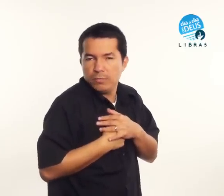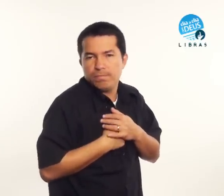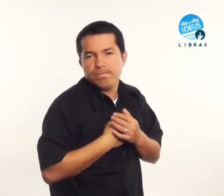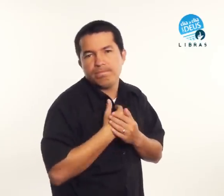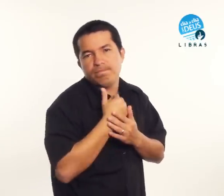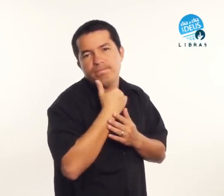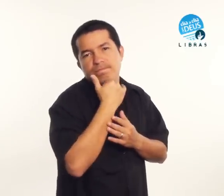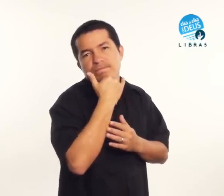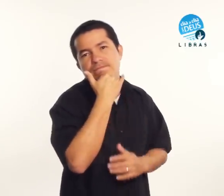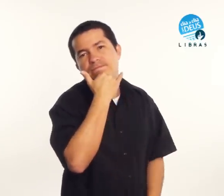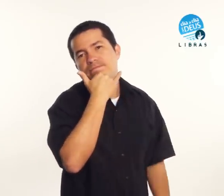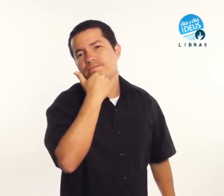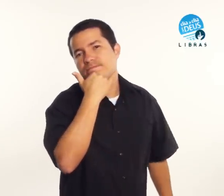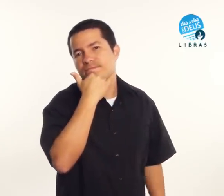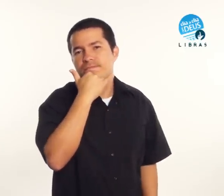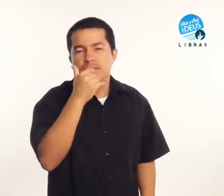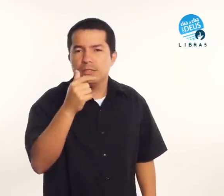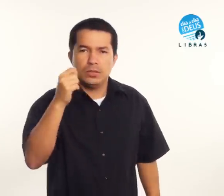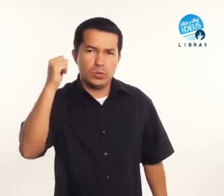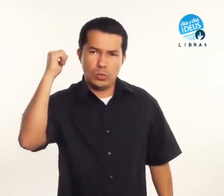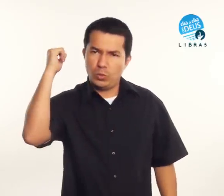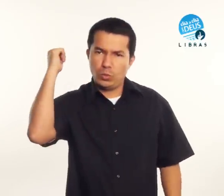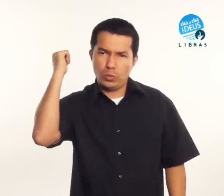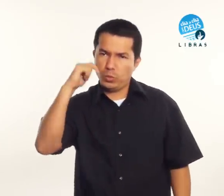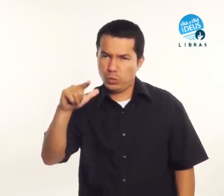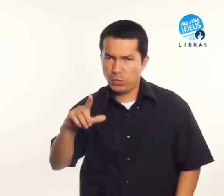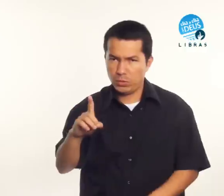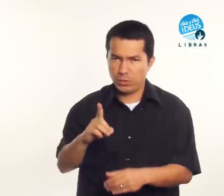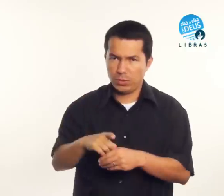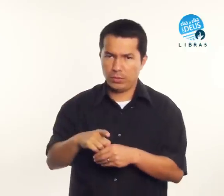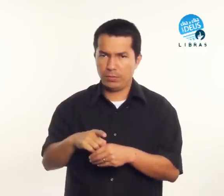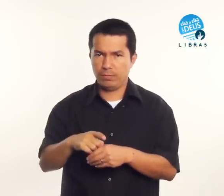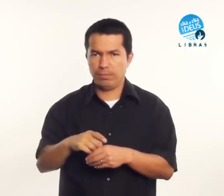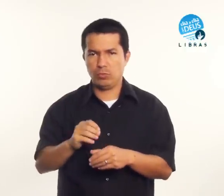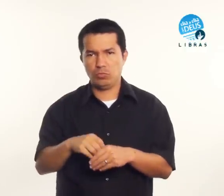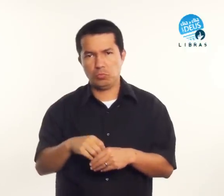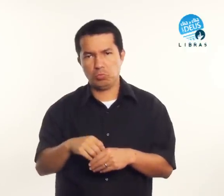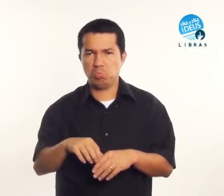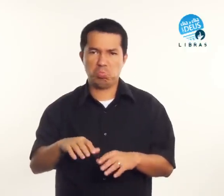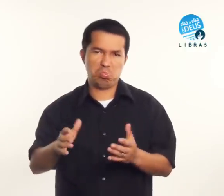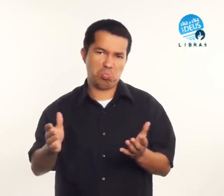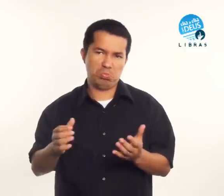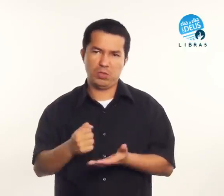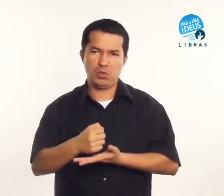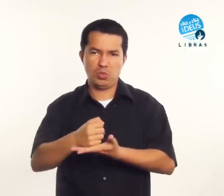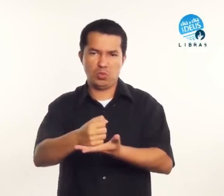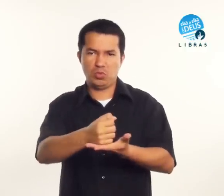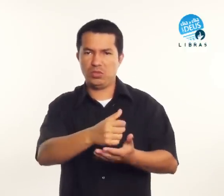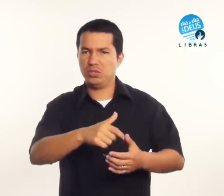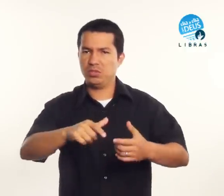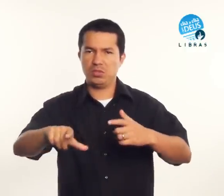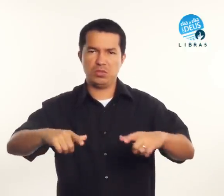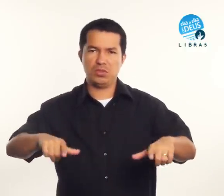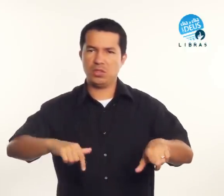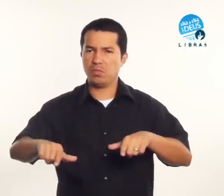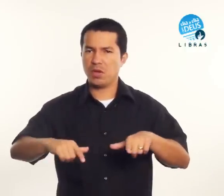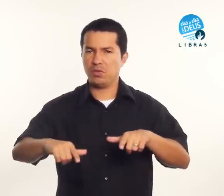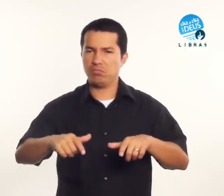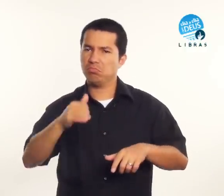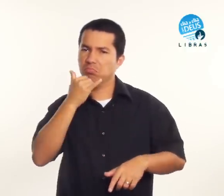que mando, eu não consigo entregar o dízimo. Por isso alguns tiveram uma grande batalha, não somente